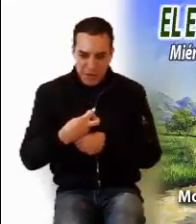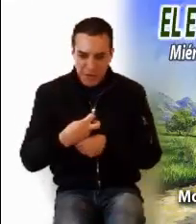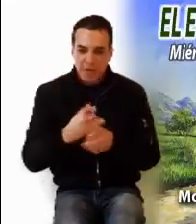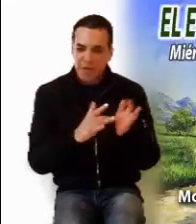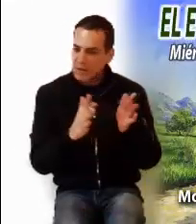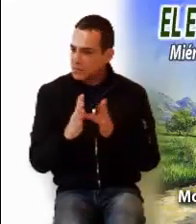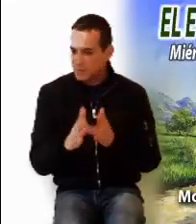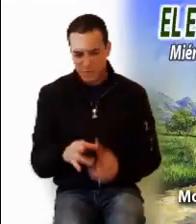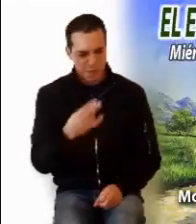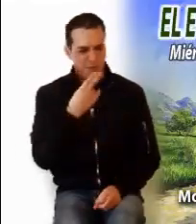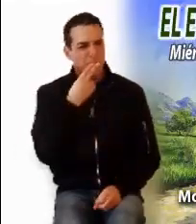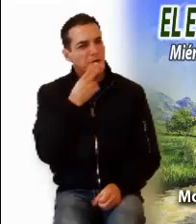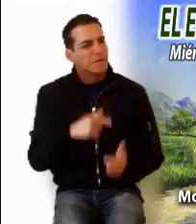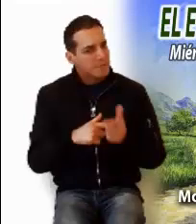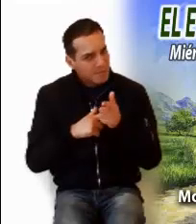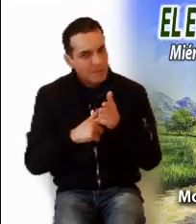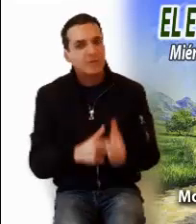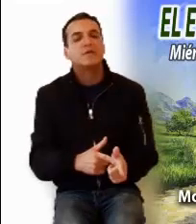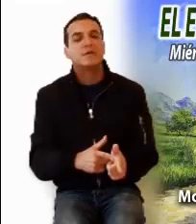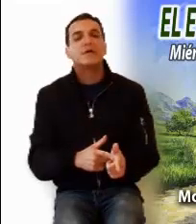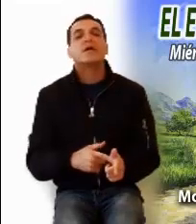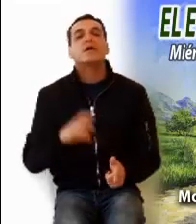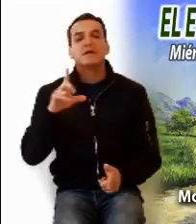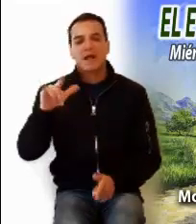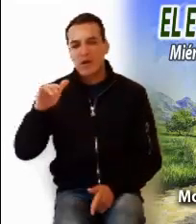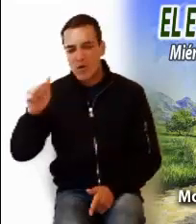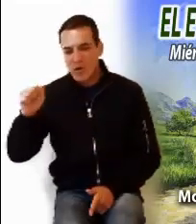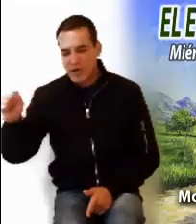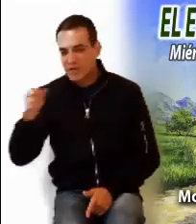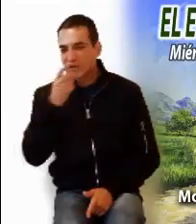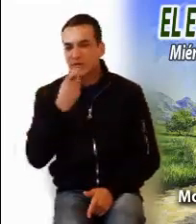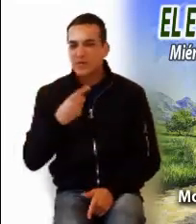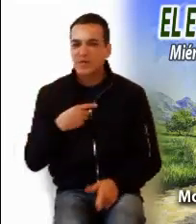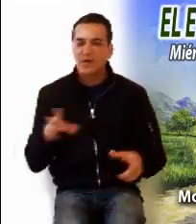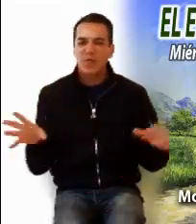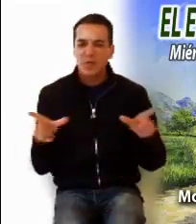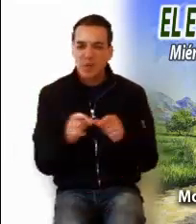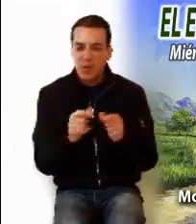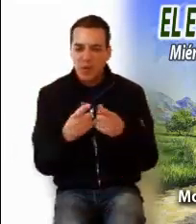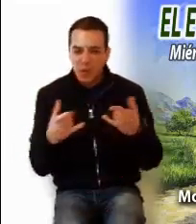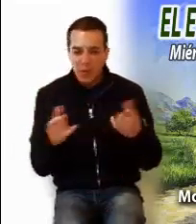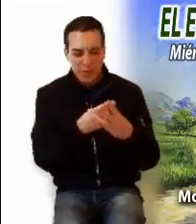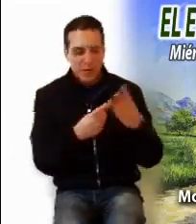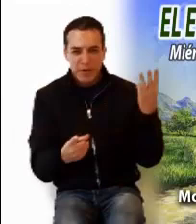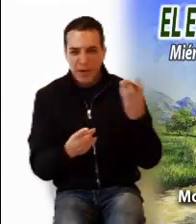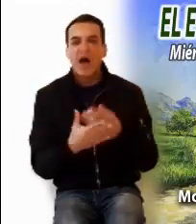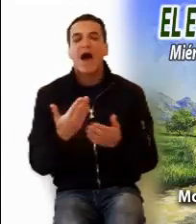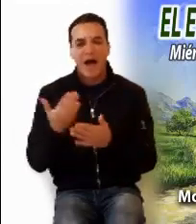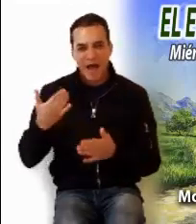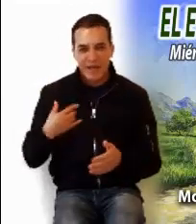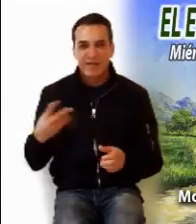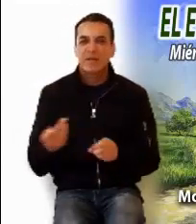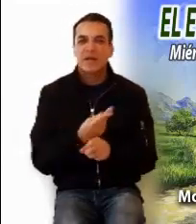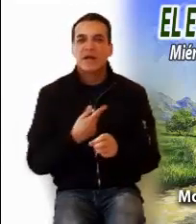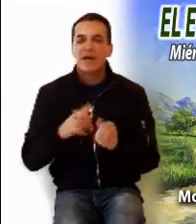seguirlo radicalmente. San Lucas nos muestra un breve repertorio de lo que seguramente sucedería